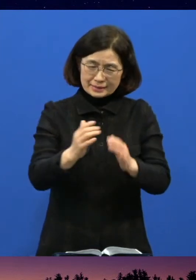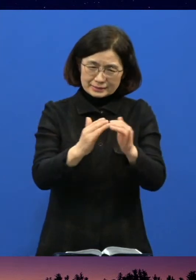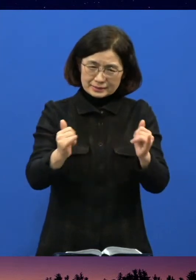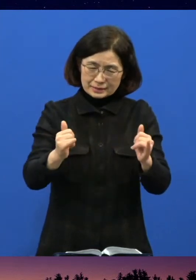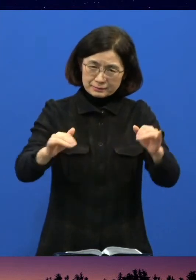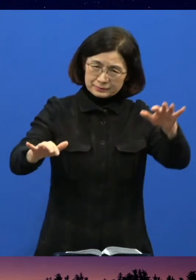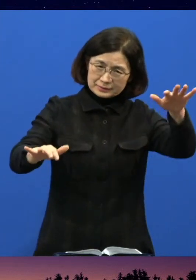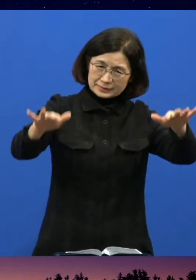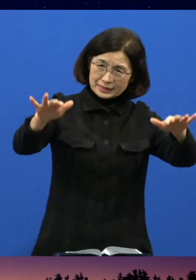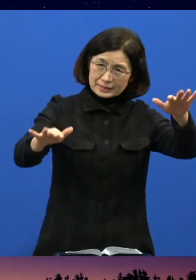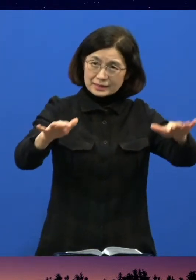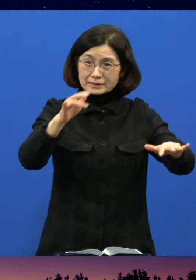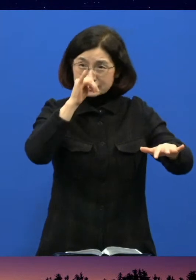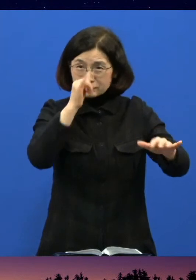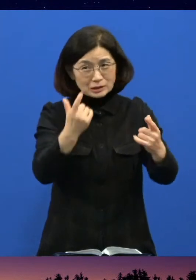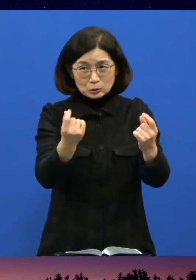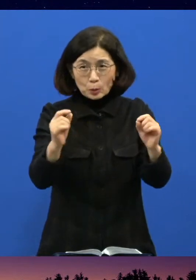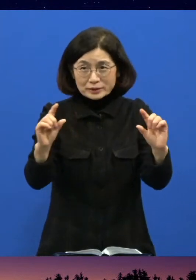차이가 있어요.